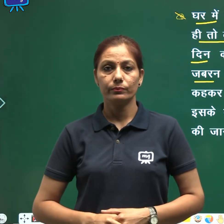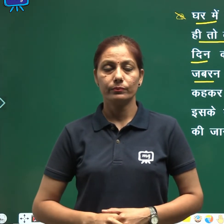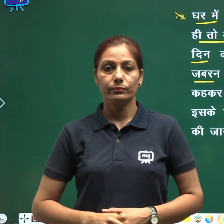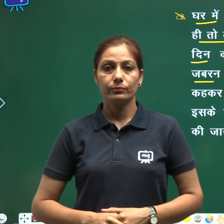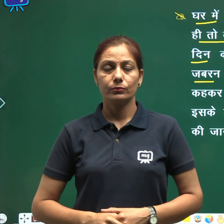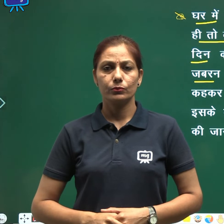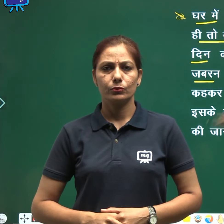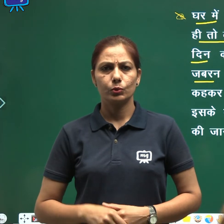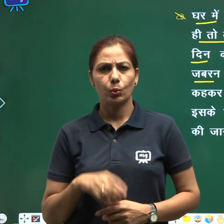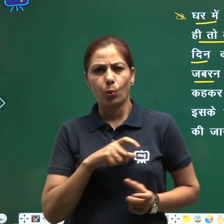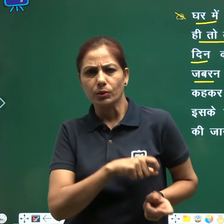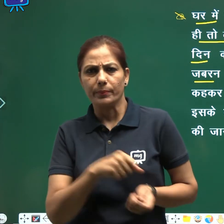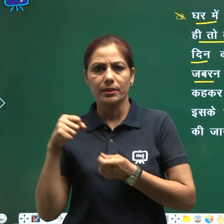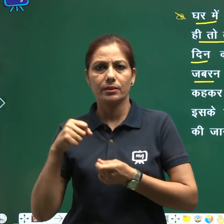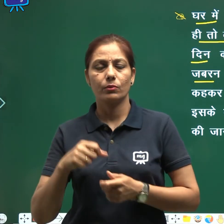जबरन बुलाया